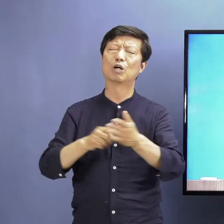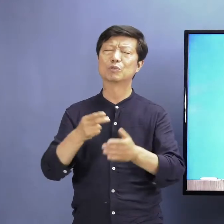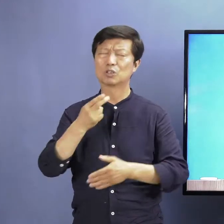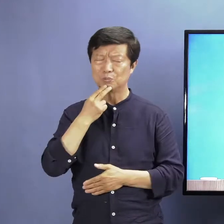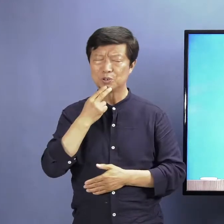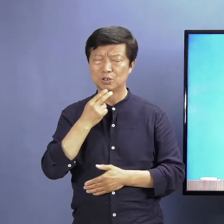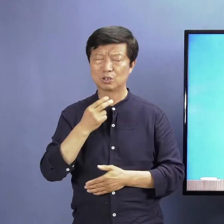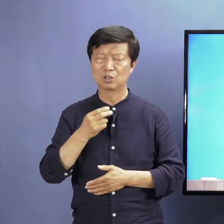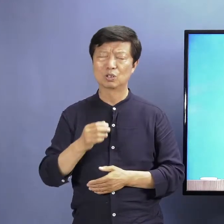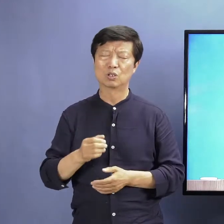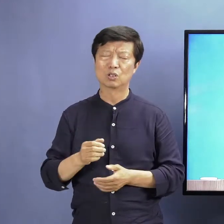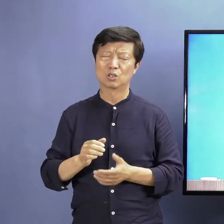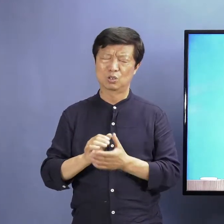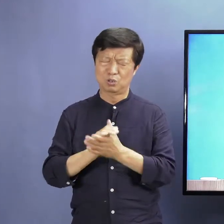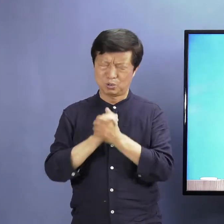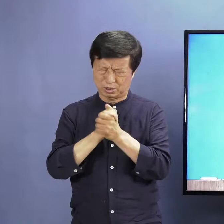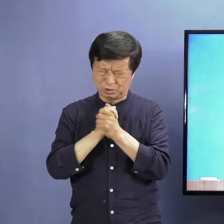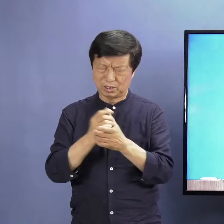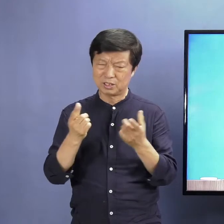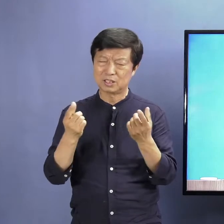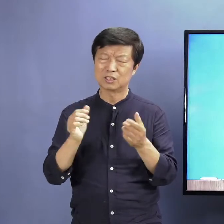똑같은 스타일로 기도하는데 열정이 없어요.